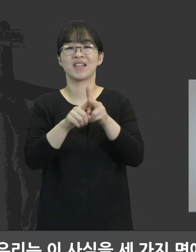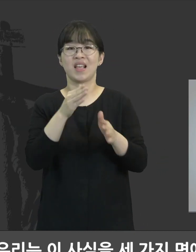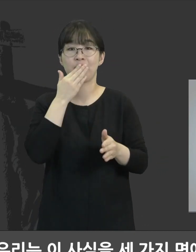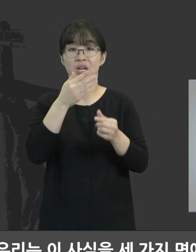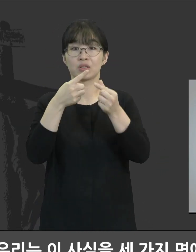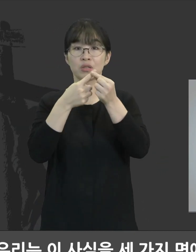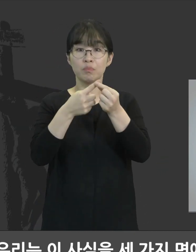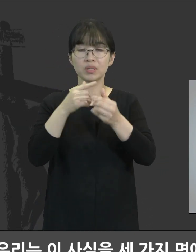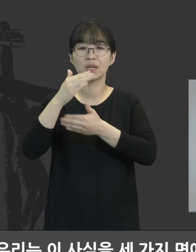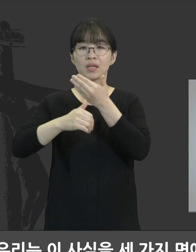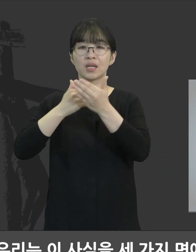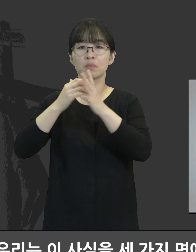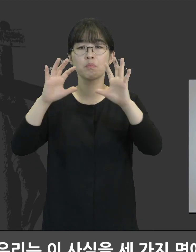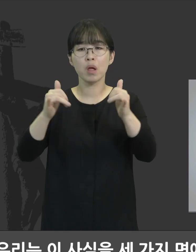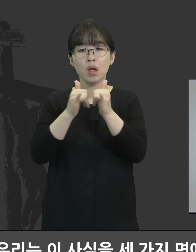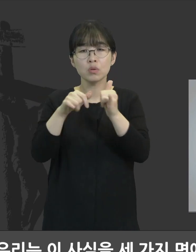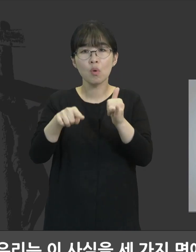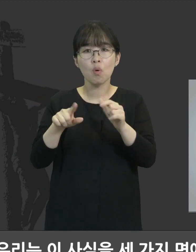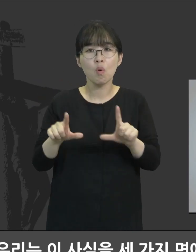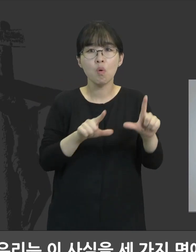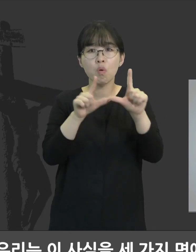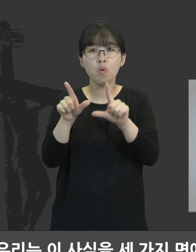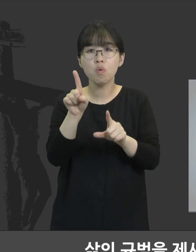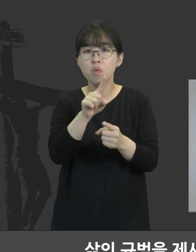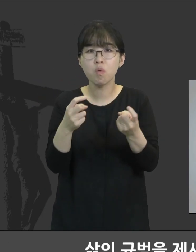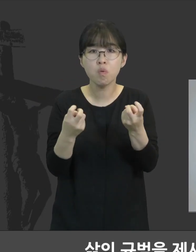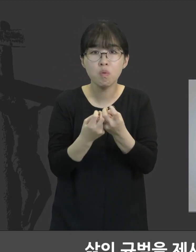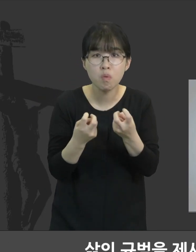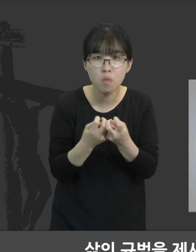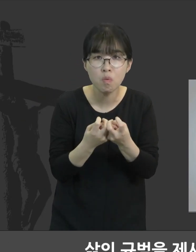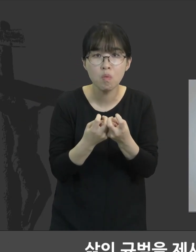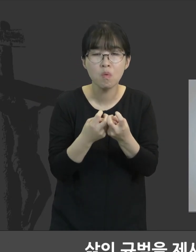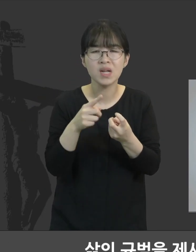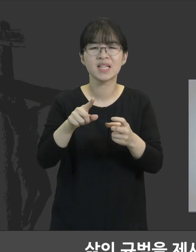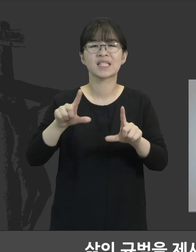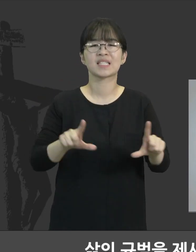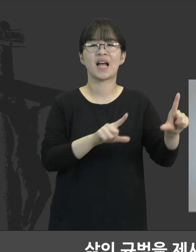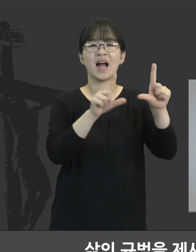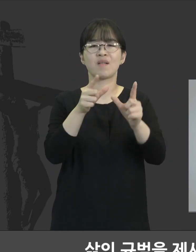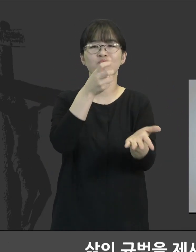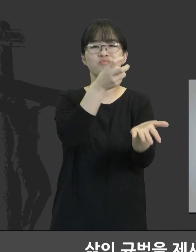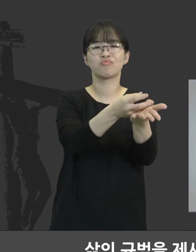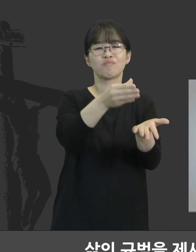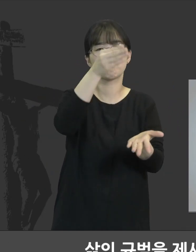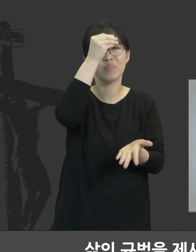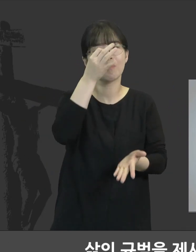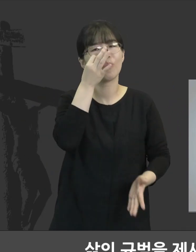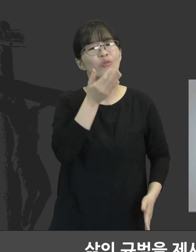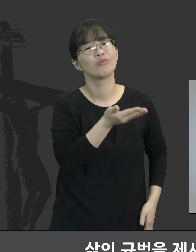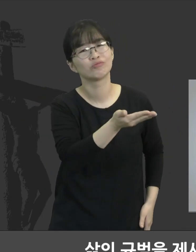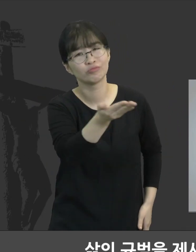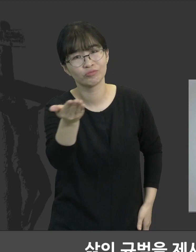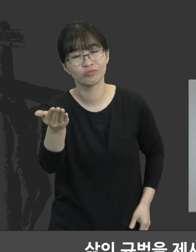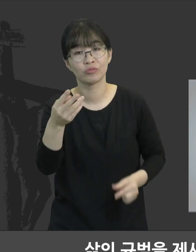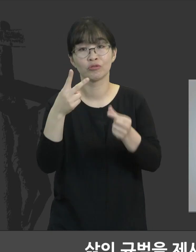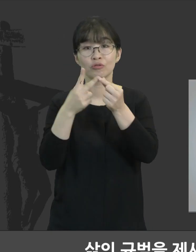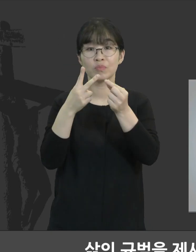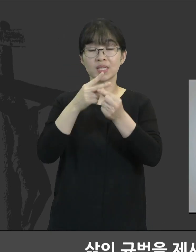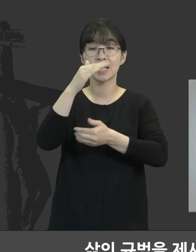하나님의 백성들이 어떻게 살아야 하는지 삶의 규범을 제시해 줍니다. 둘째, 하나님께 나아가는 길을